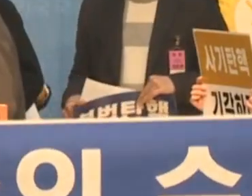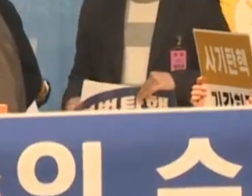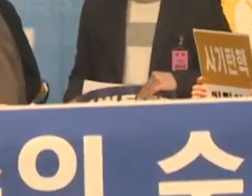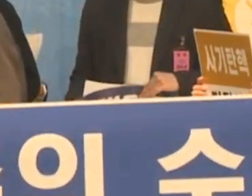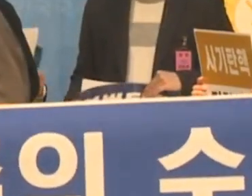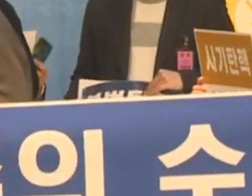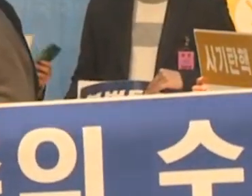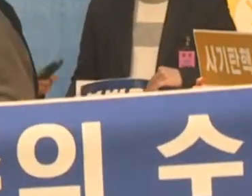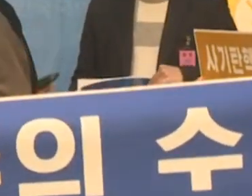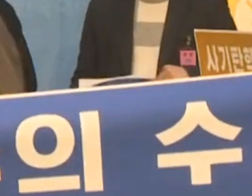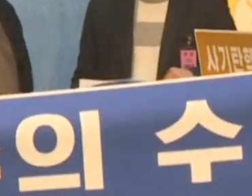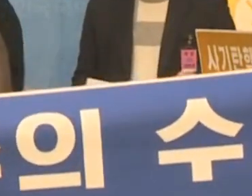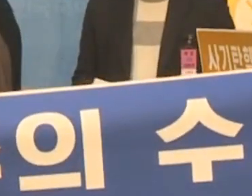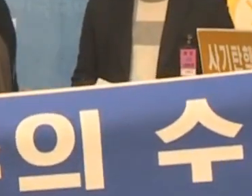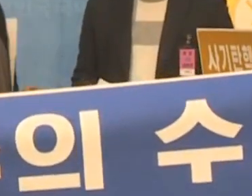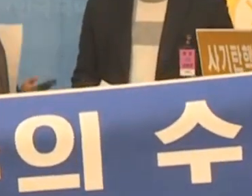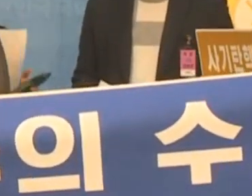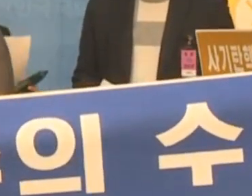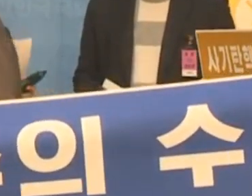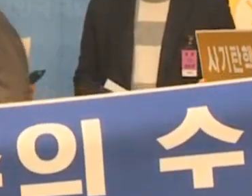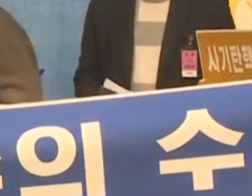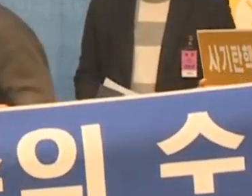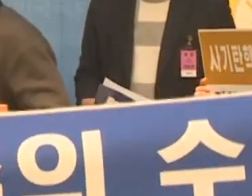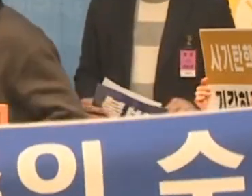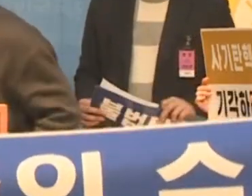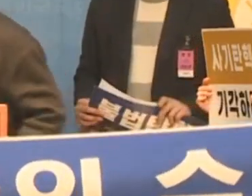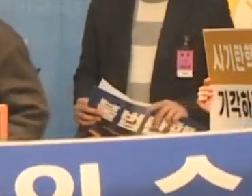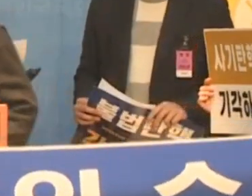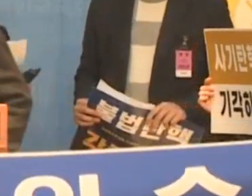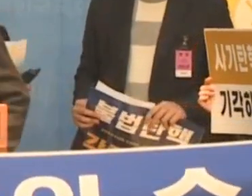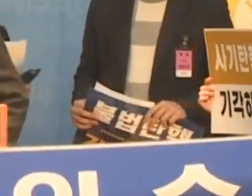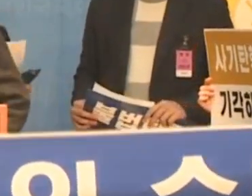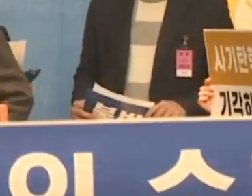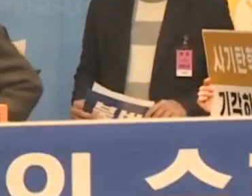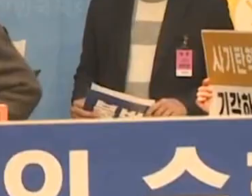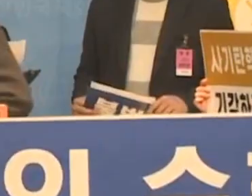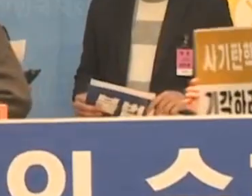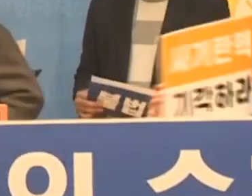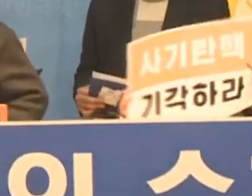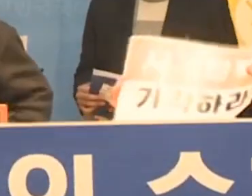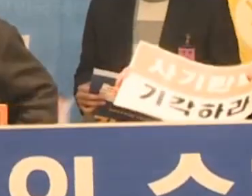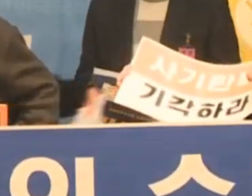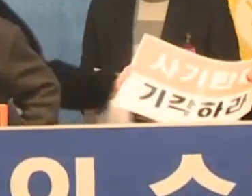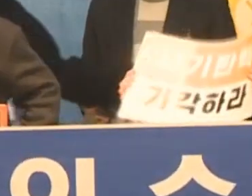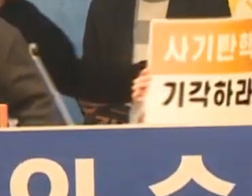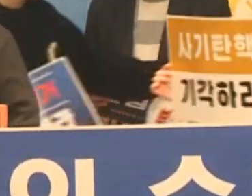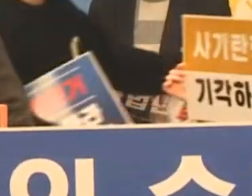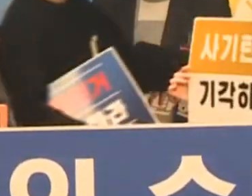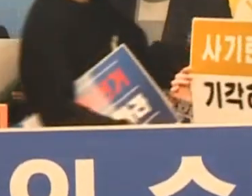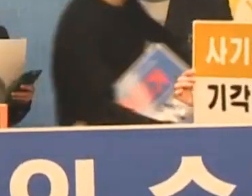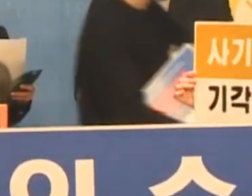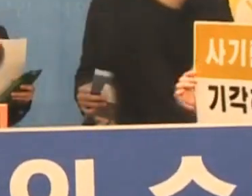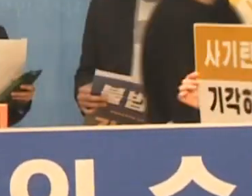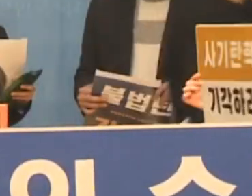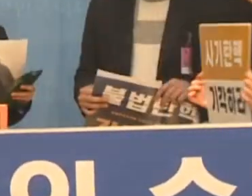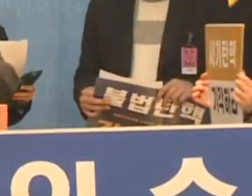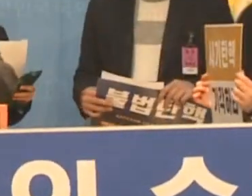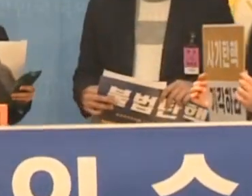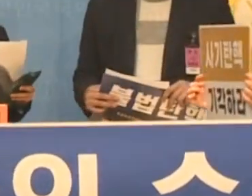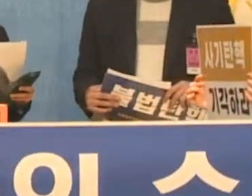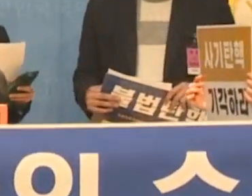없어가지고 하나 남는 거 그럼 너 연세지 그냥 오히려 줘. 오케이 파란색 서강대